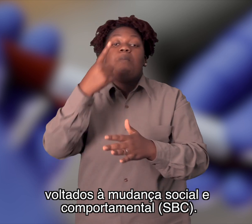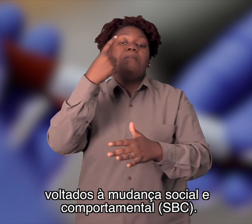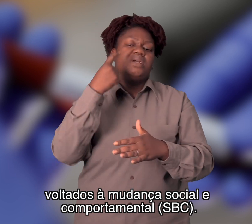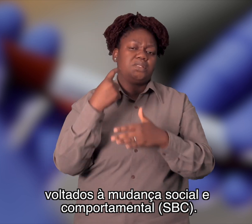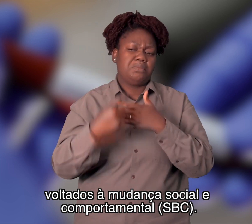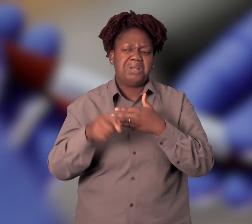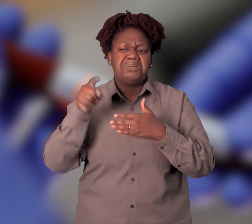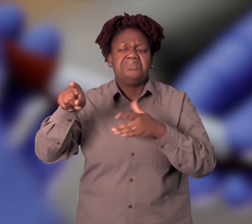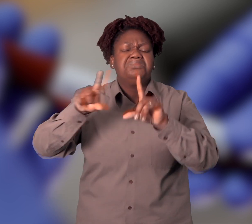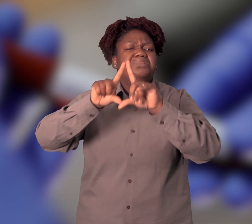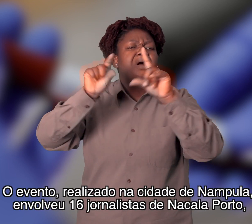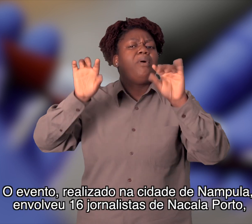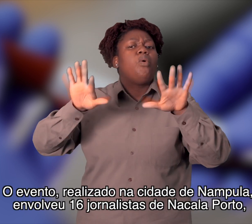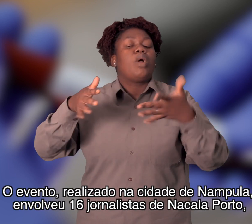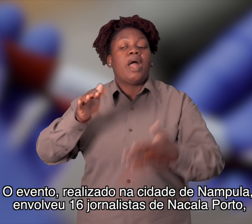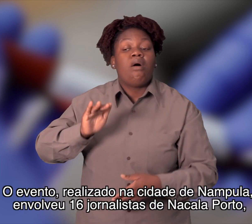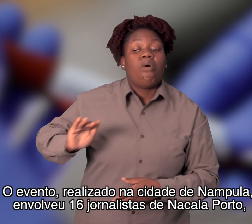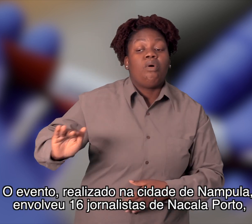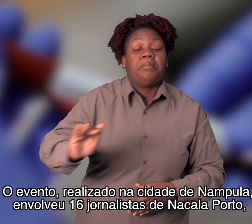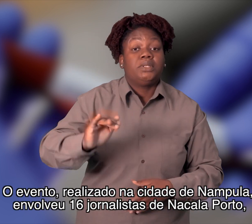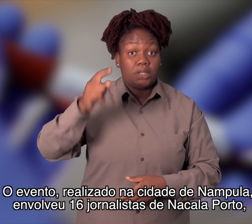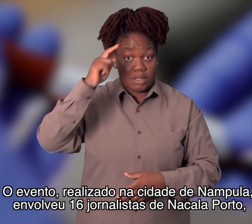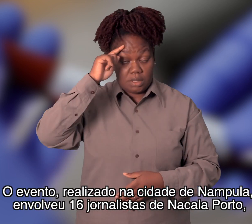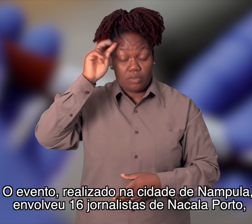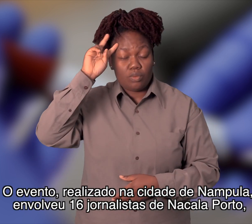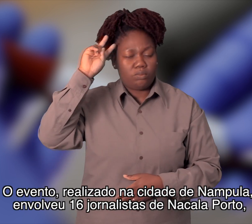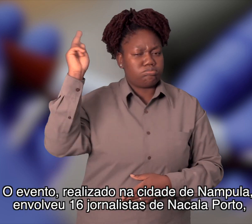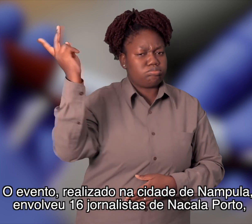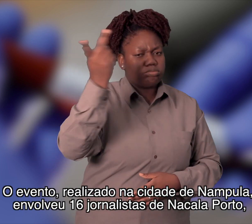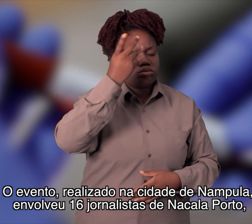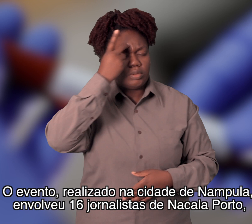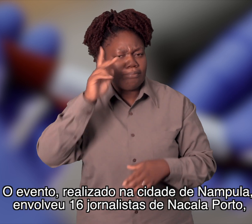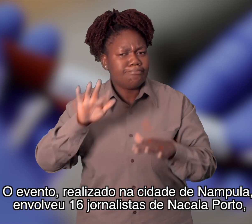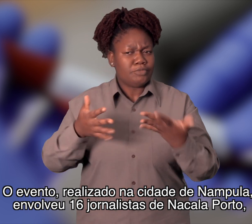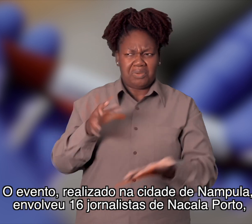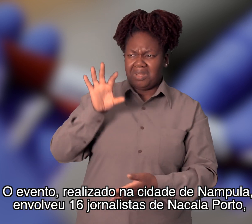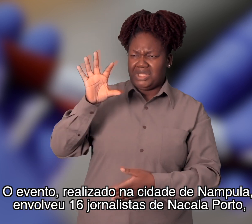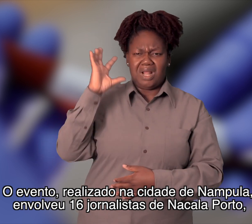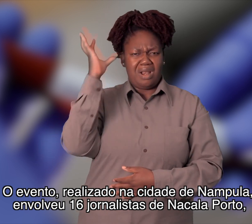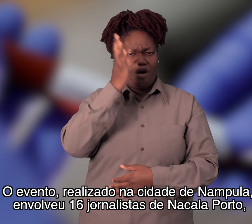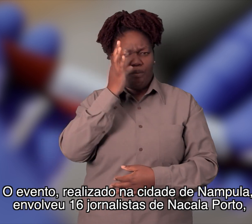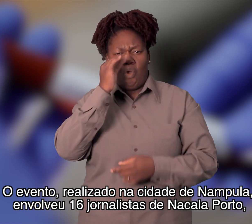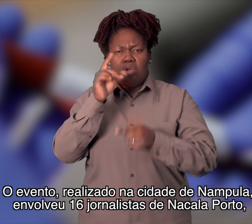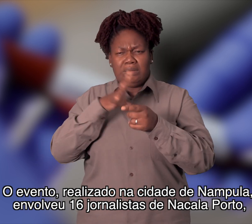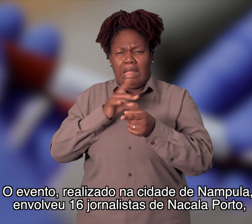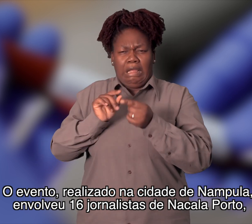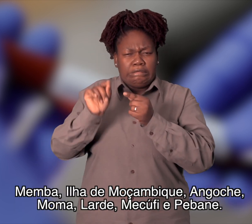comportamental. O evento, realizado na cidade de Nampula, envolveu 16 jornalistas de Nacala Porto,